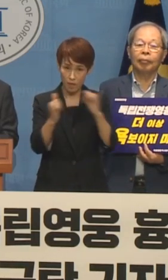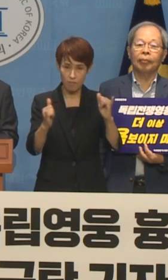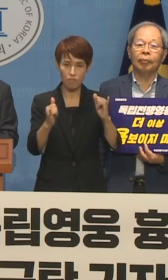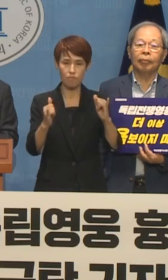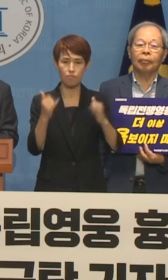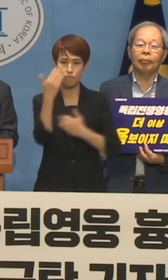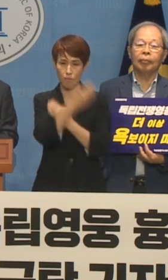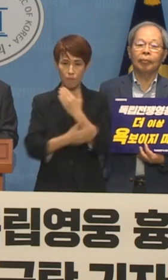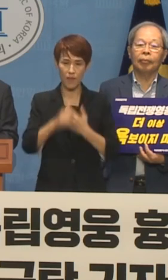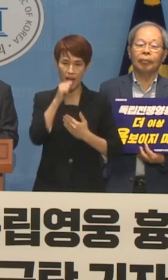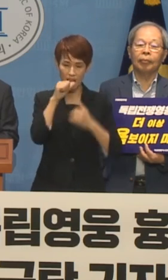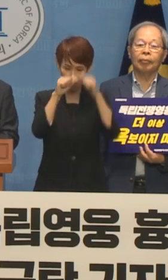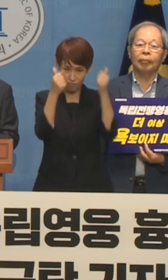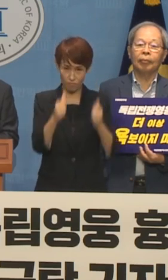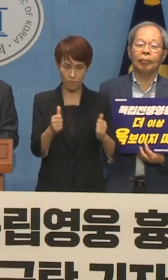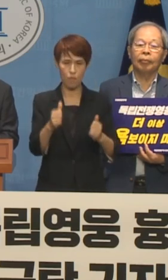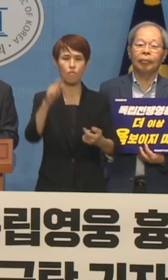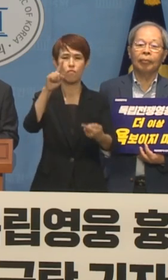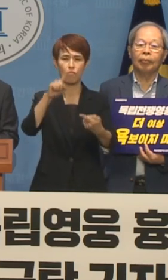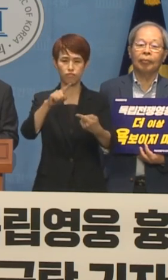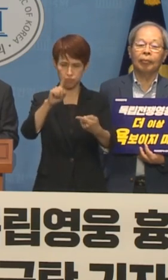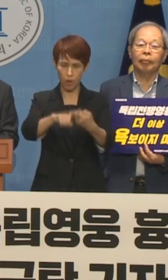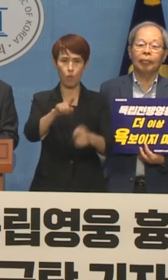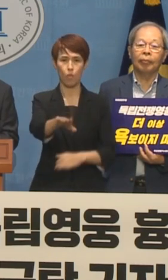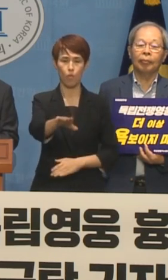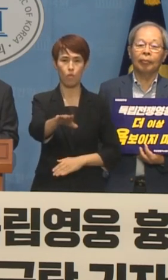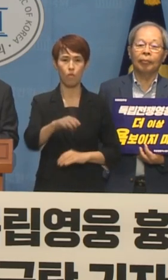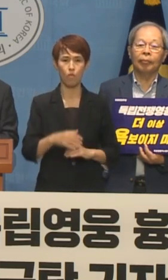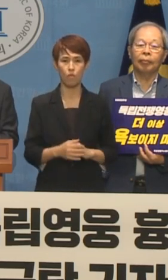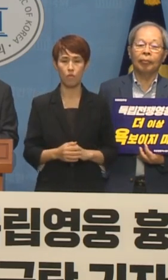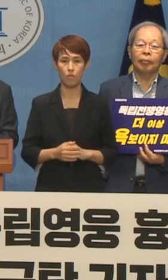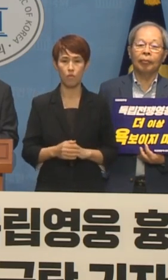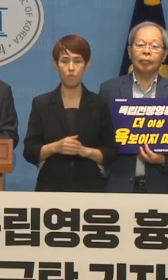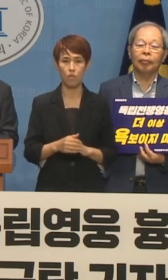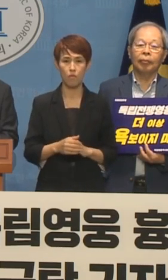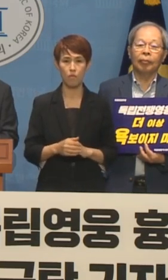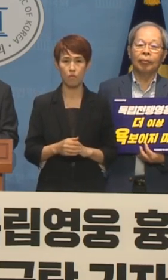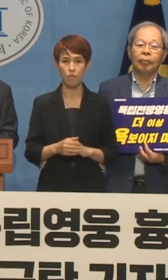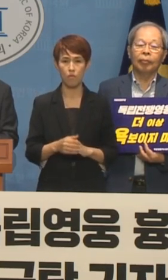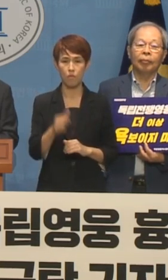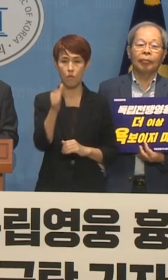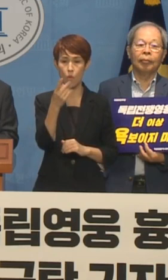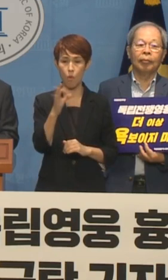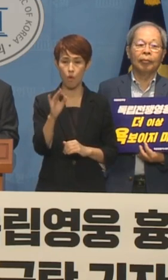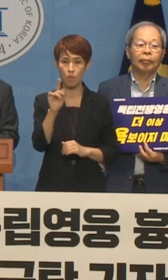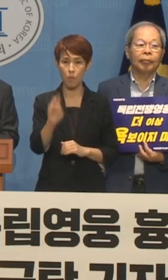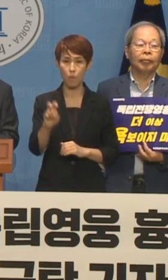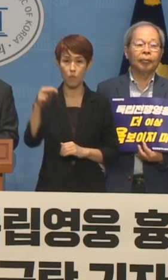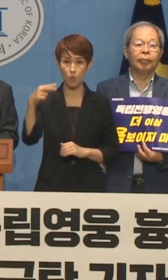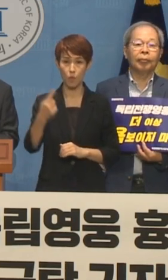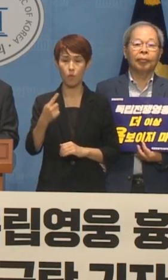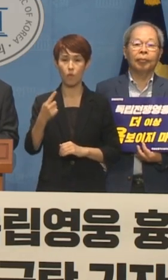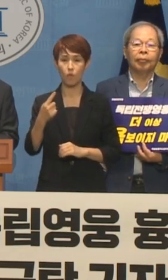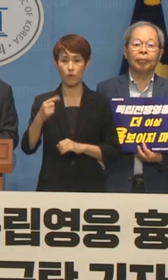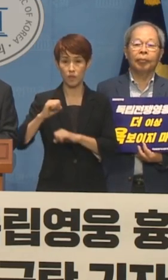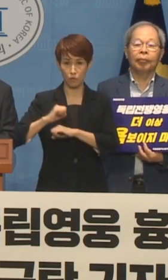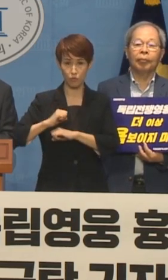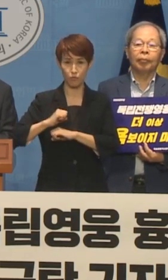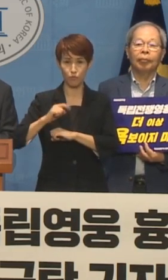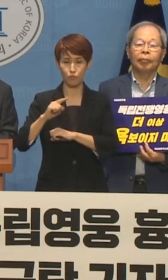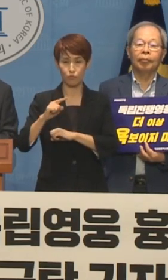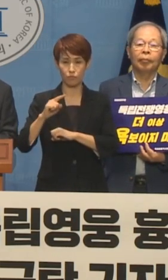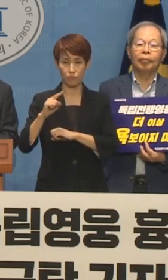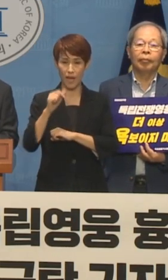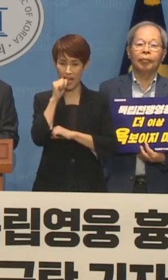육사 밖으로 홍범도 장군은 빼내고 또 나머지 분들은 박물관으로 옮기겠다는